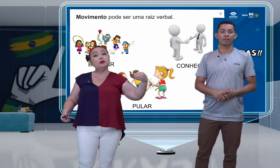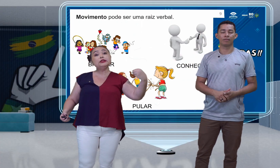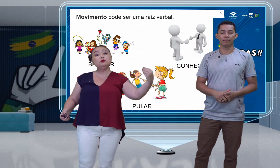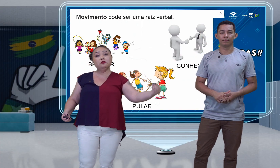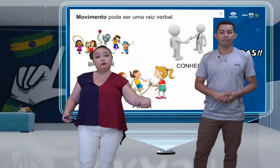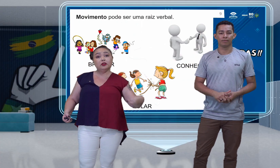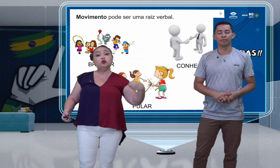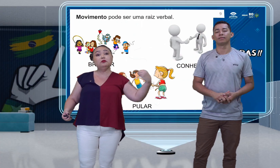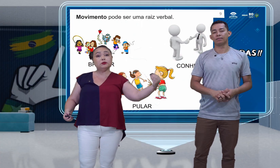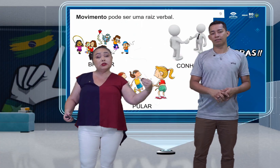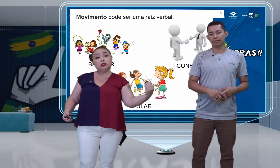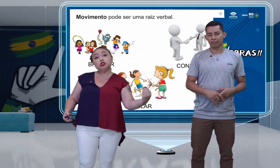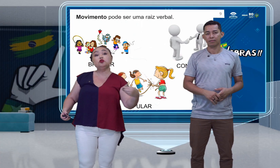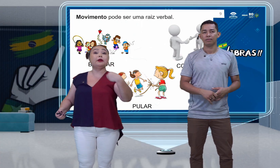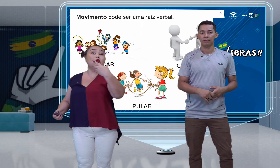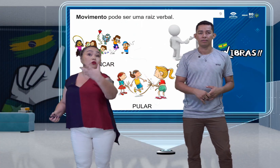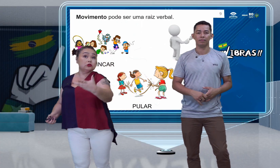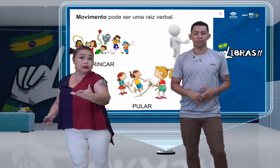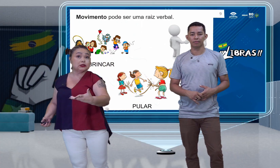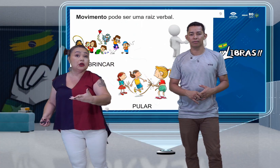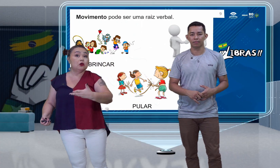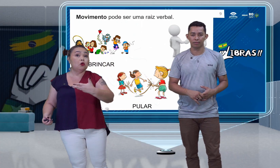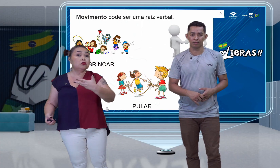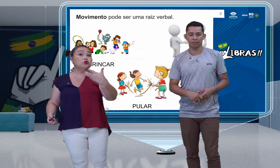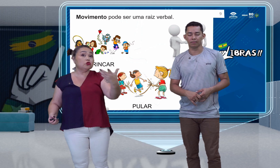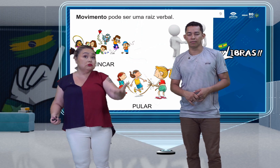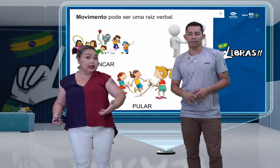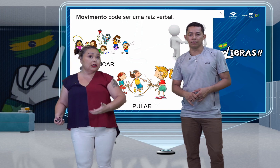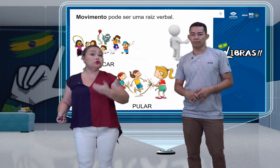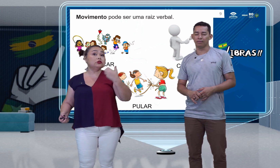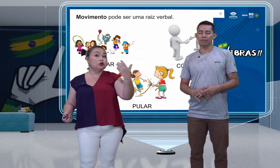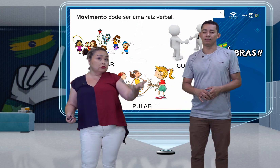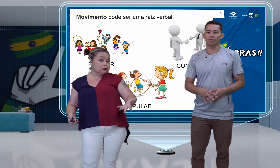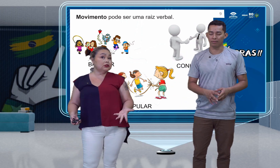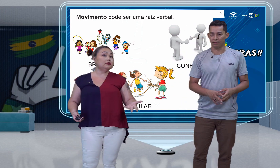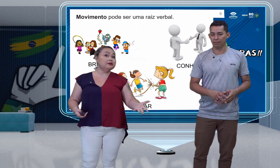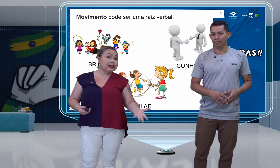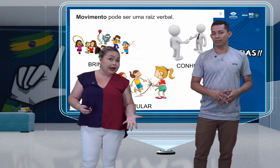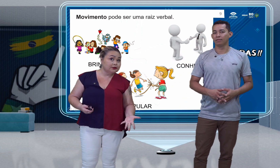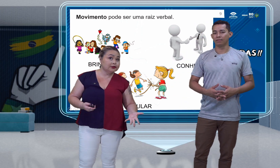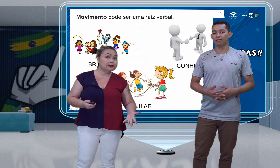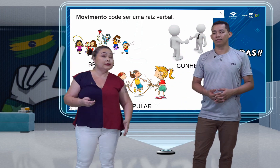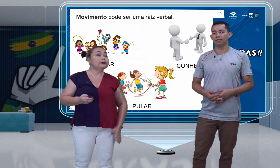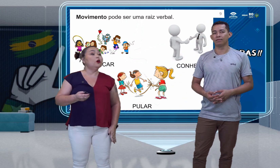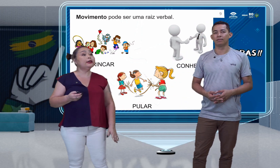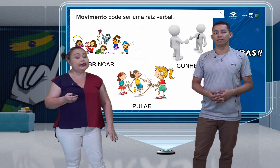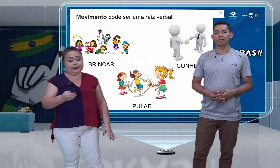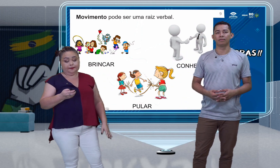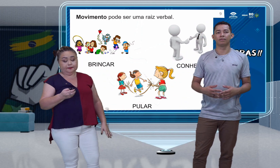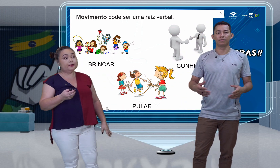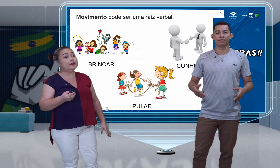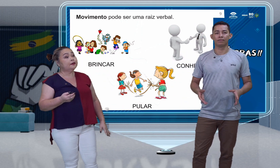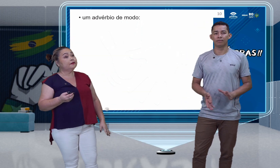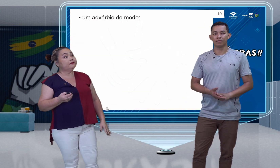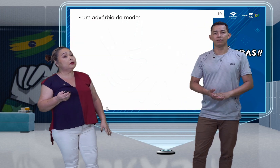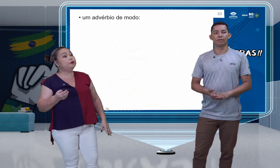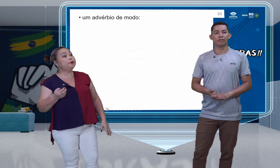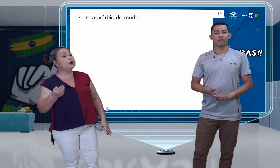mesmo movimento no mesmo sentido para outros contextos e outros significados. Ok. Vamos para o